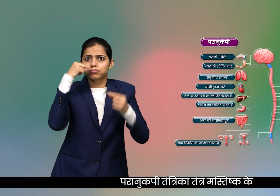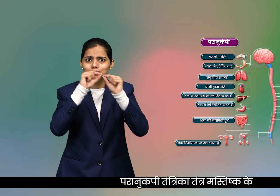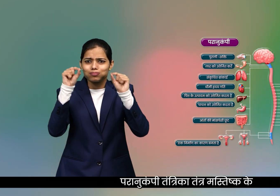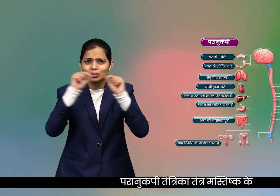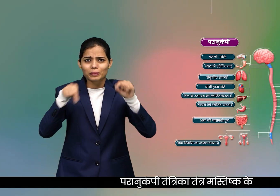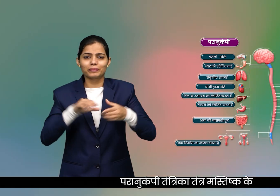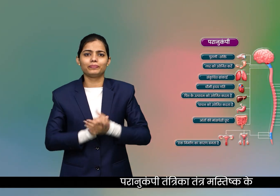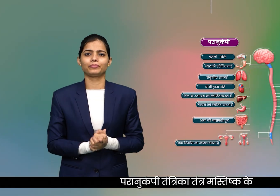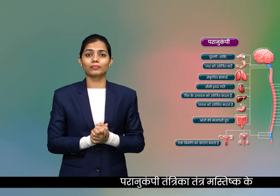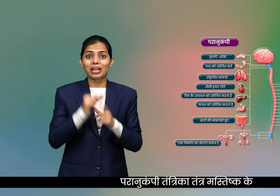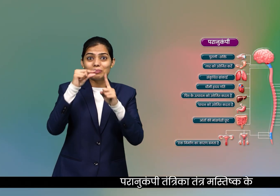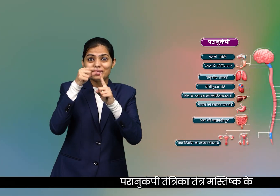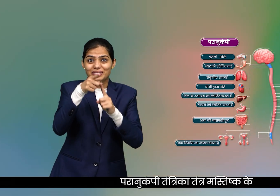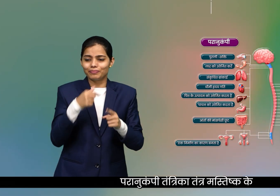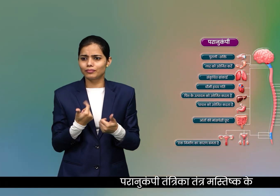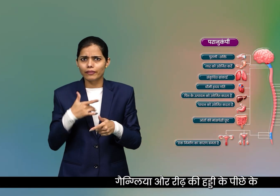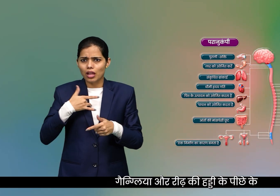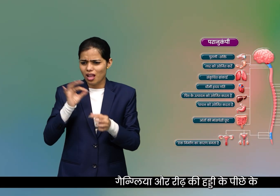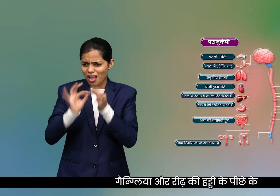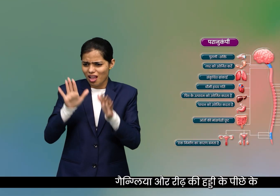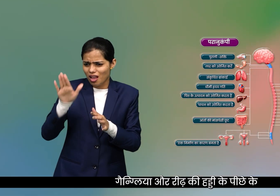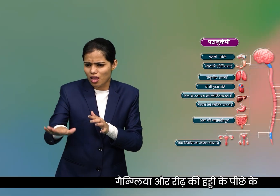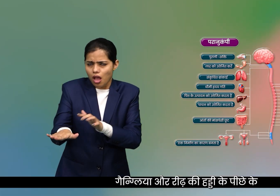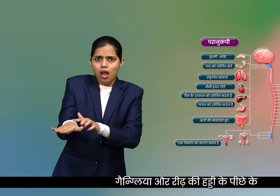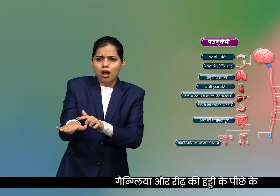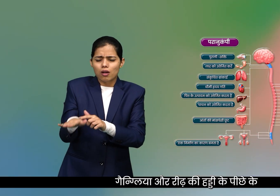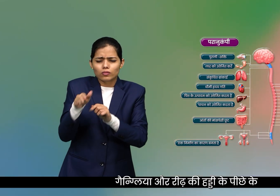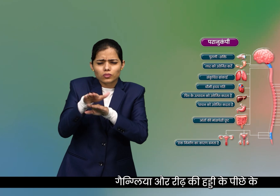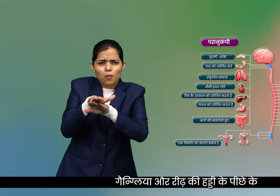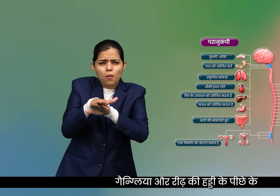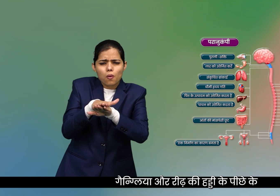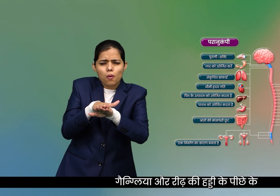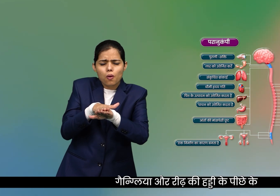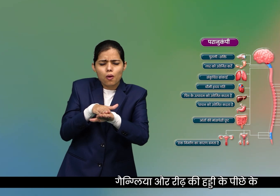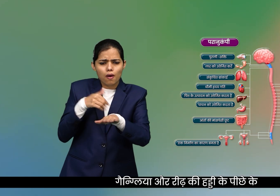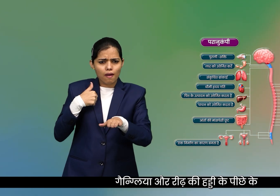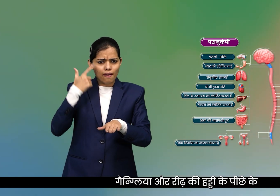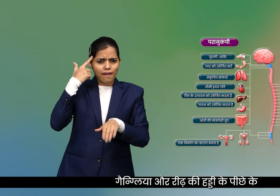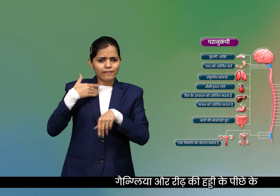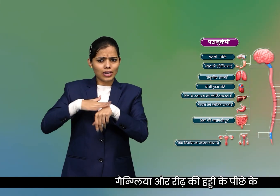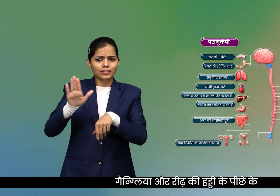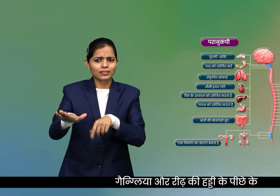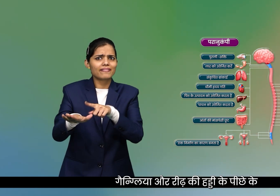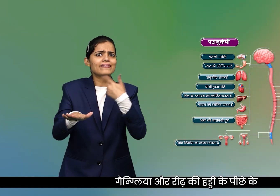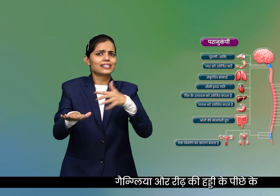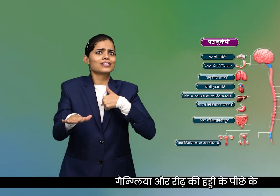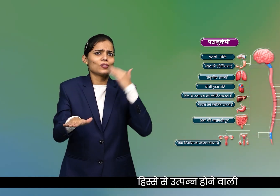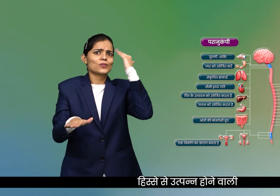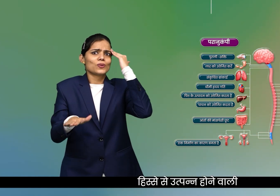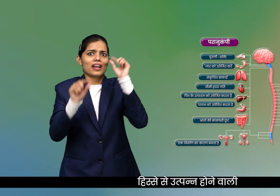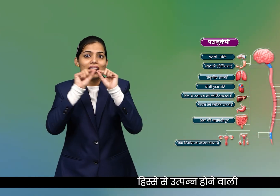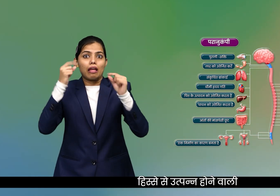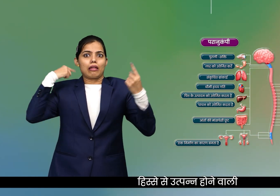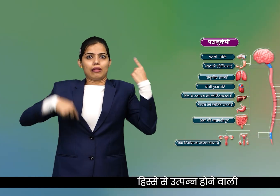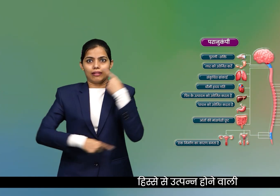परानुकंपी तंत्रिका तंत्र मस्तिष्क के गैंग्लिया और रीढ़ की हड्डी के पीछे के